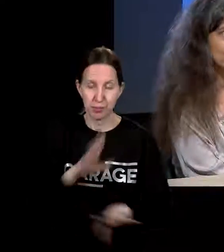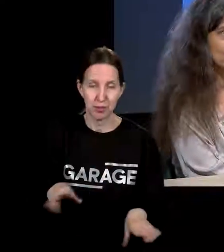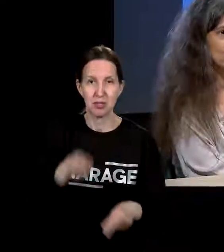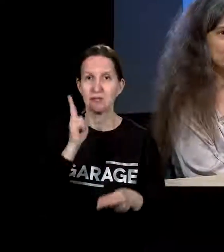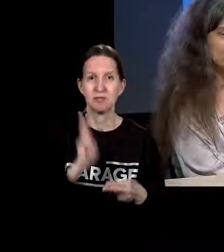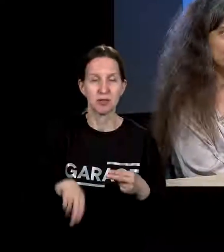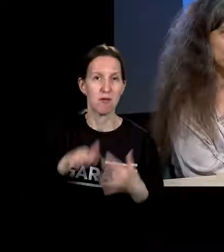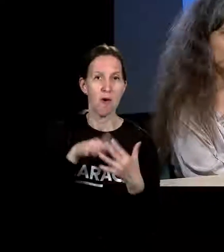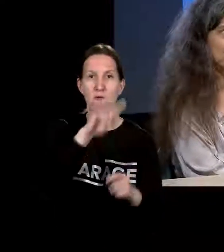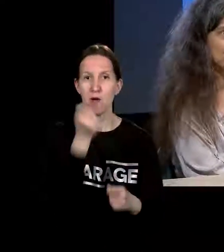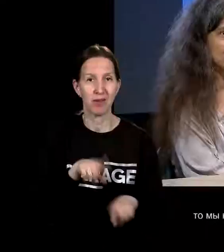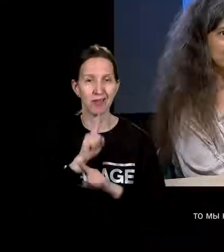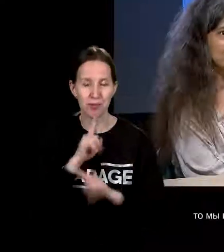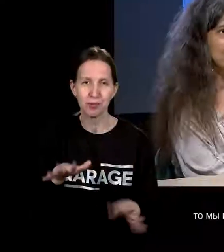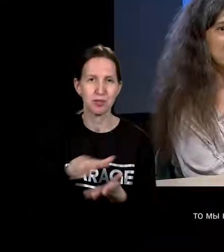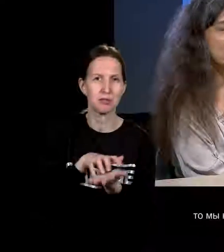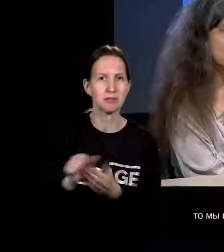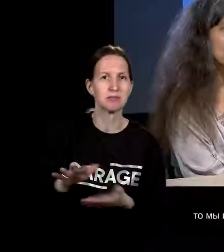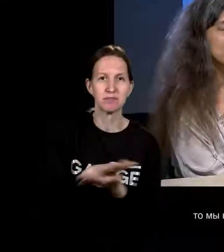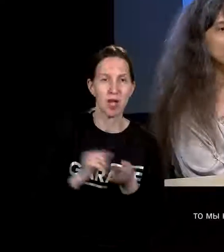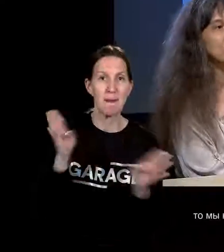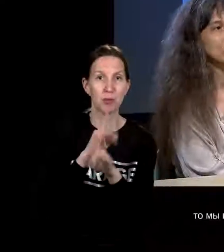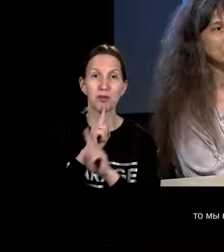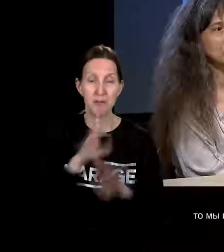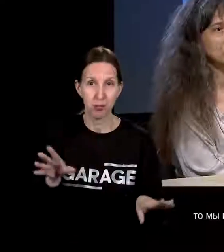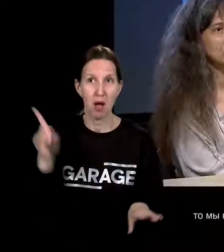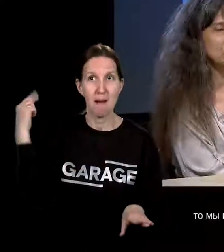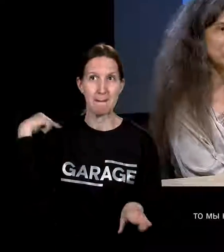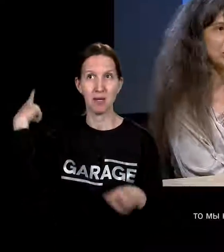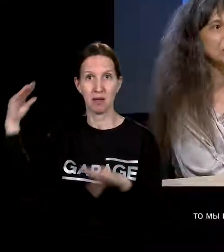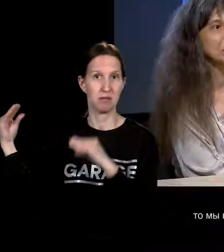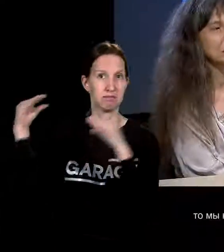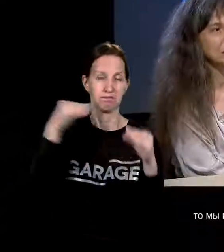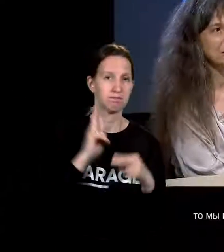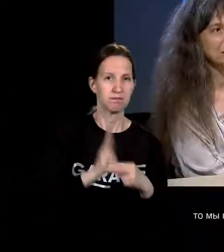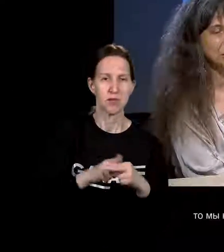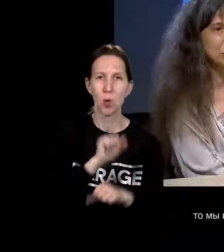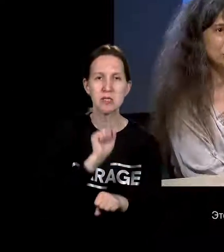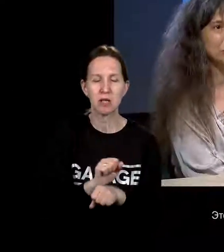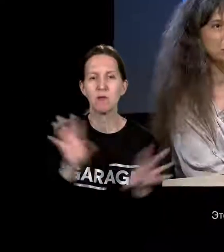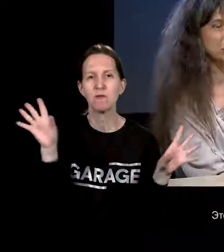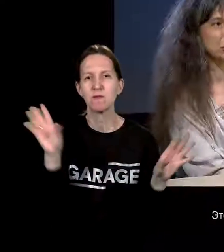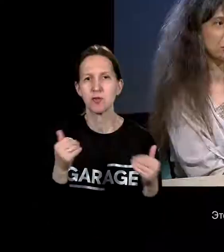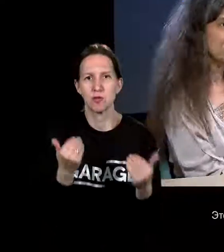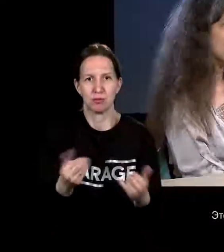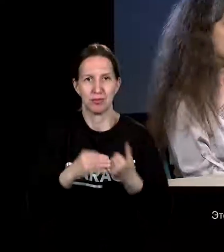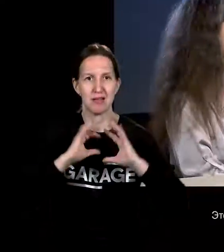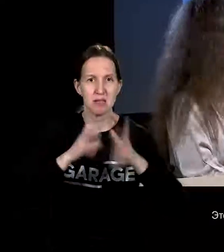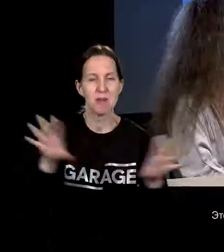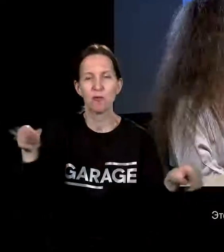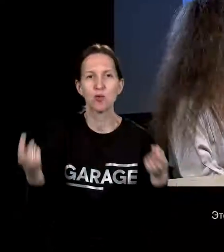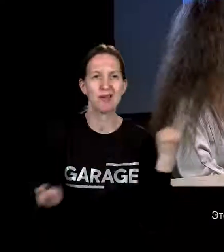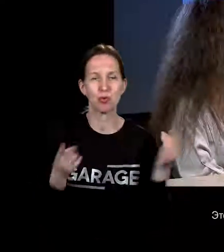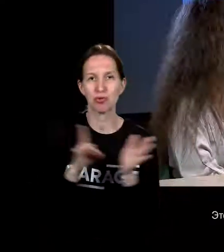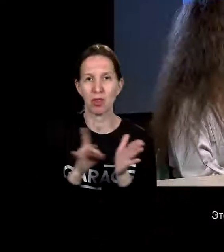воевать, разрушать природу и так далее, мы сможем совсем все остановить. Мы сможем остановить все источники энергии. Очень такой